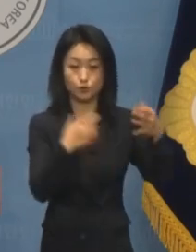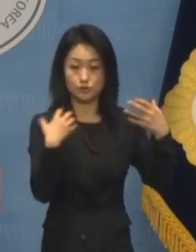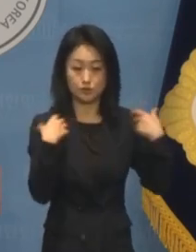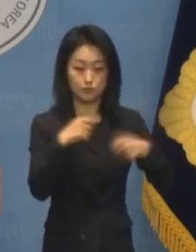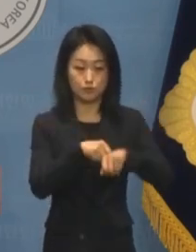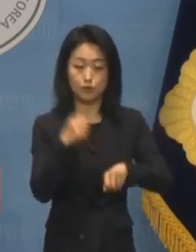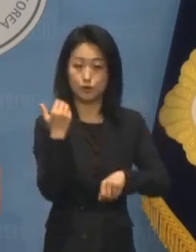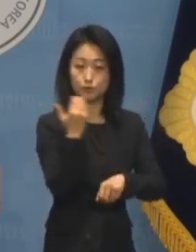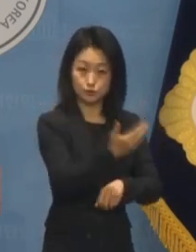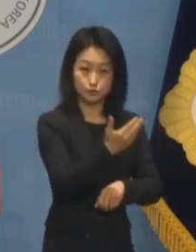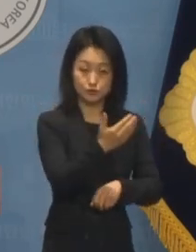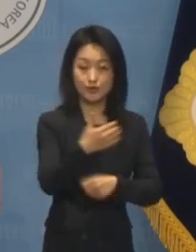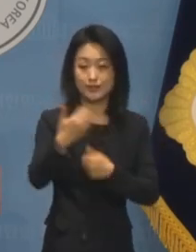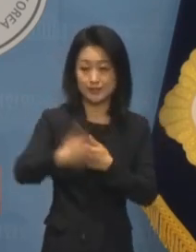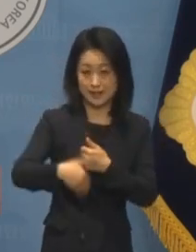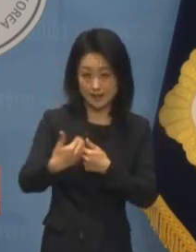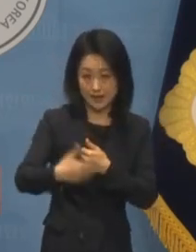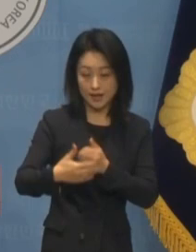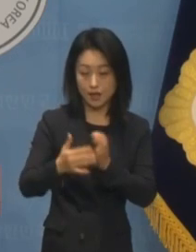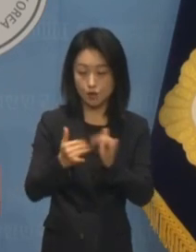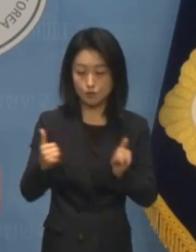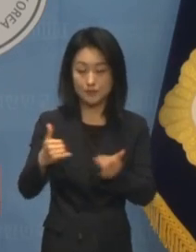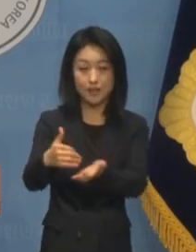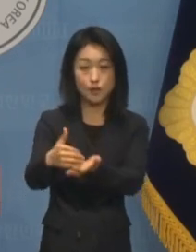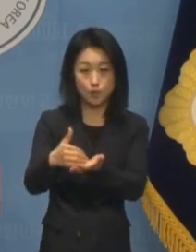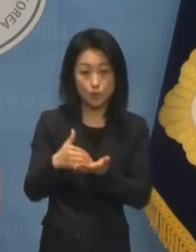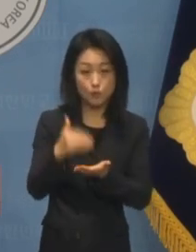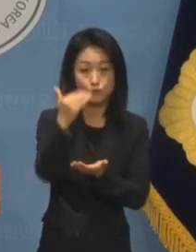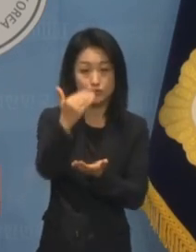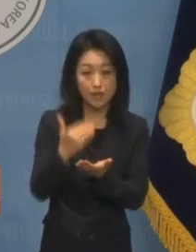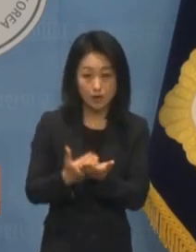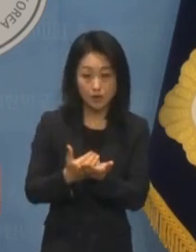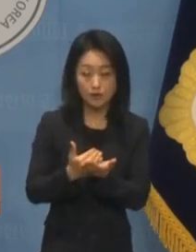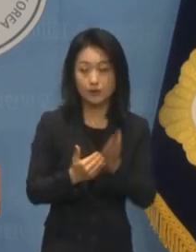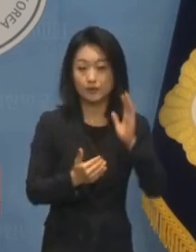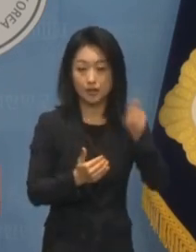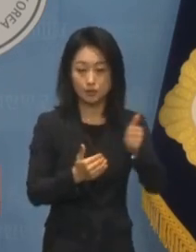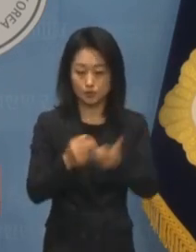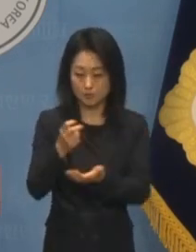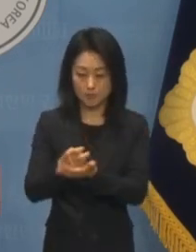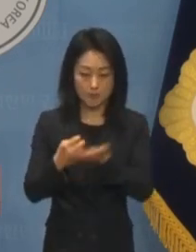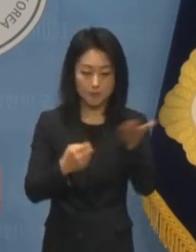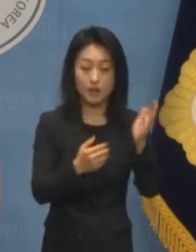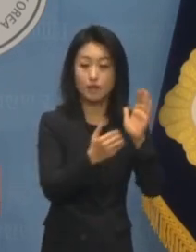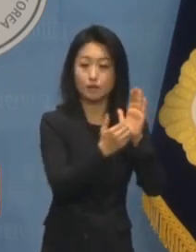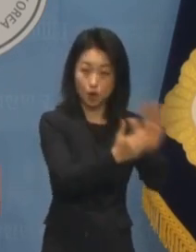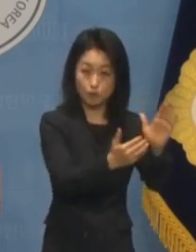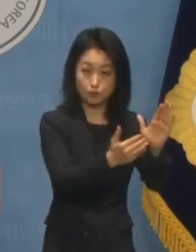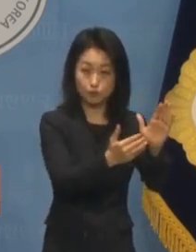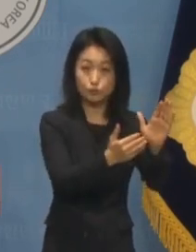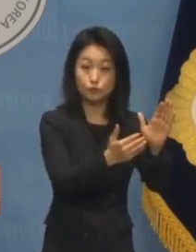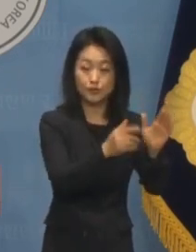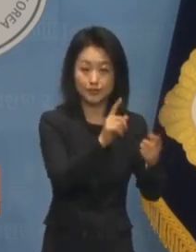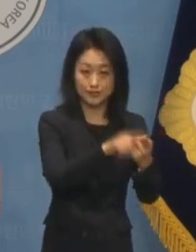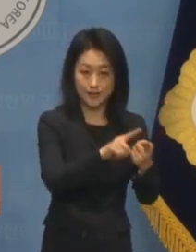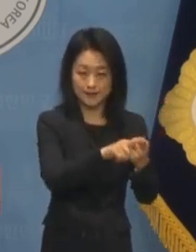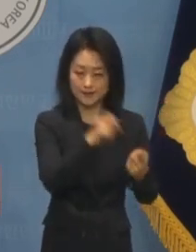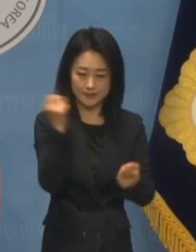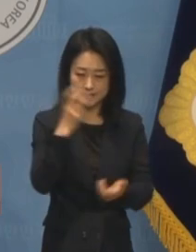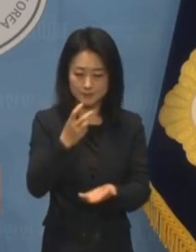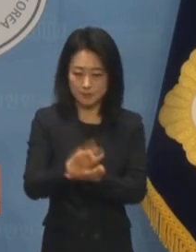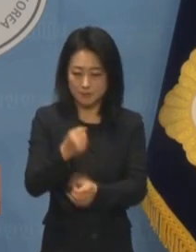매섭게 심판했던 우리 국민들의 요구 또한 대통령의 거부권을 넘어서라는 단호한